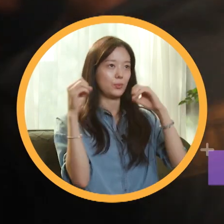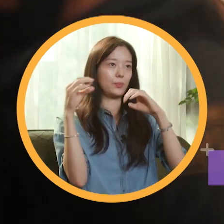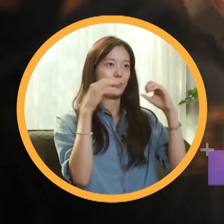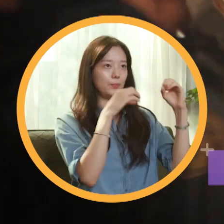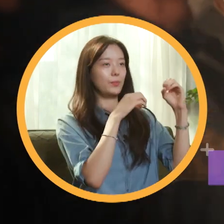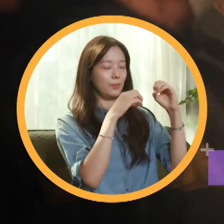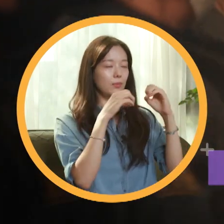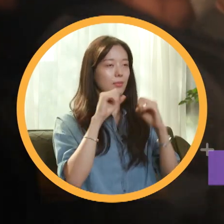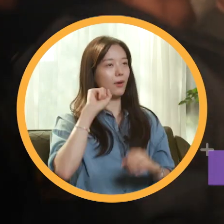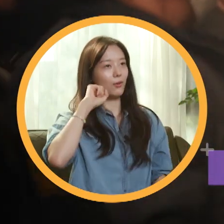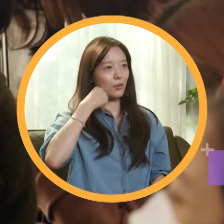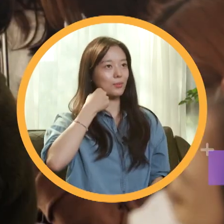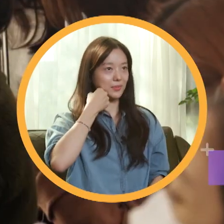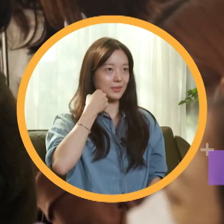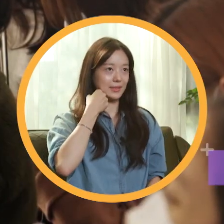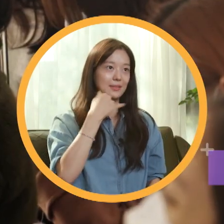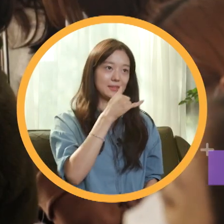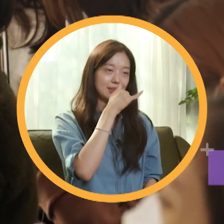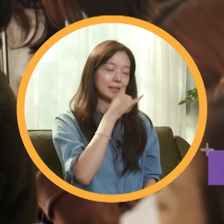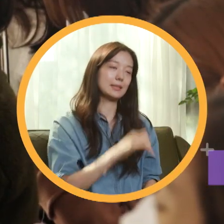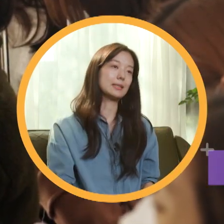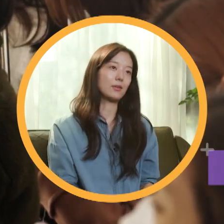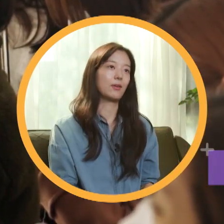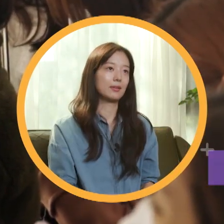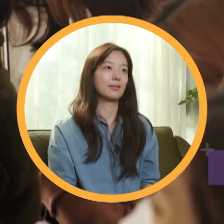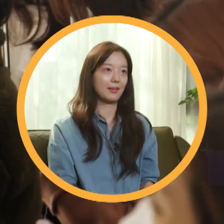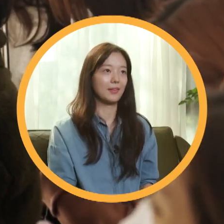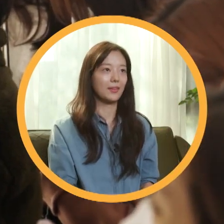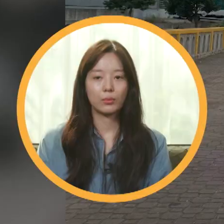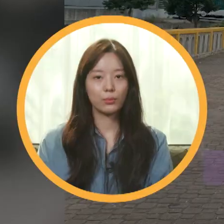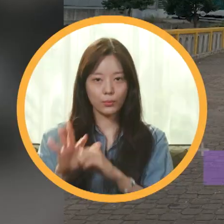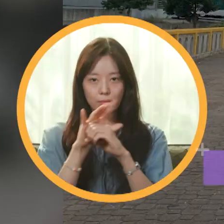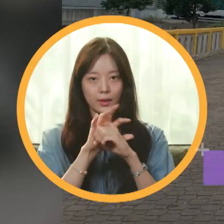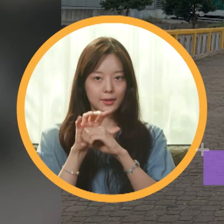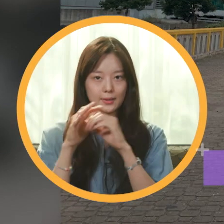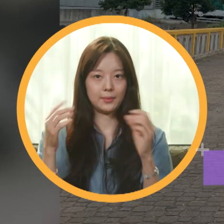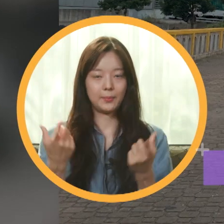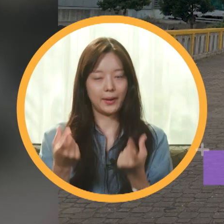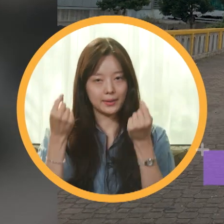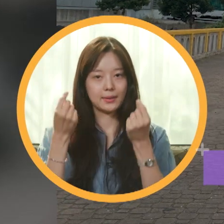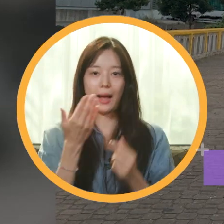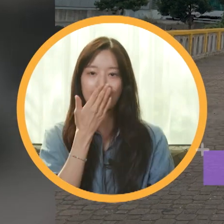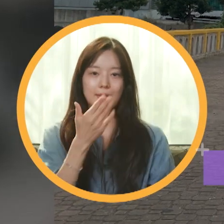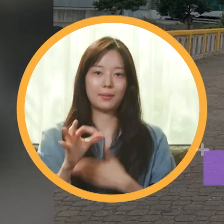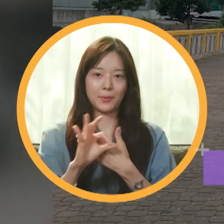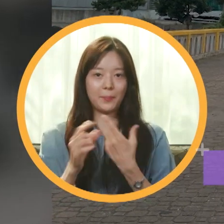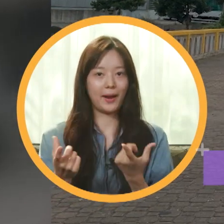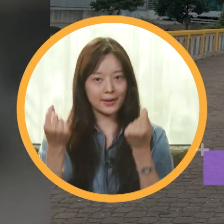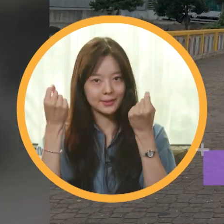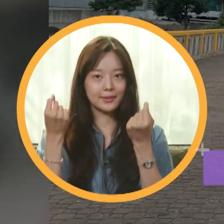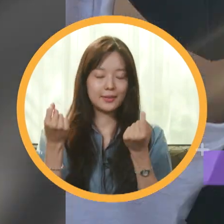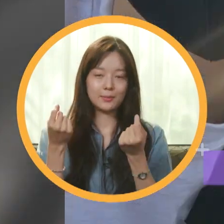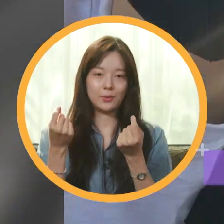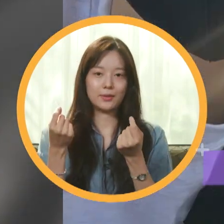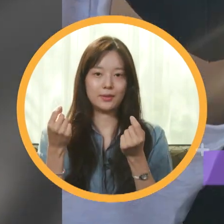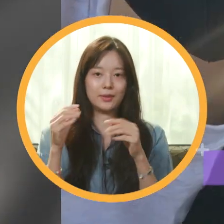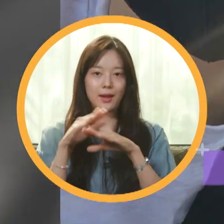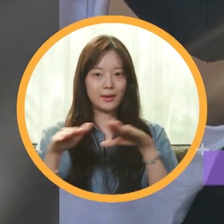좀 어려움이 있을 것 같아요. 코로나 빨리 가냐면 빨리